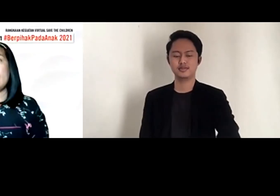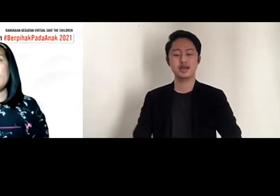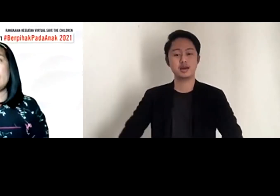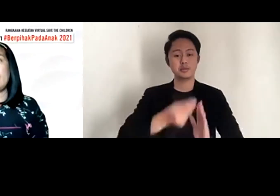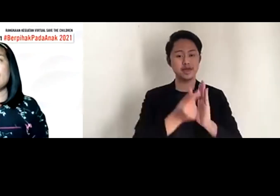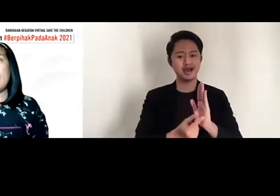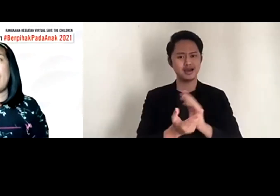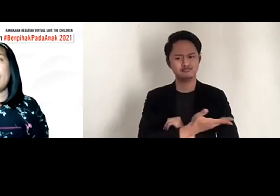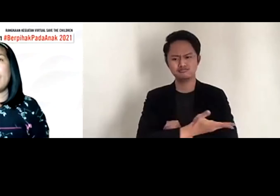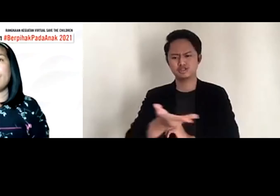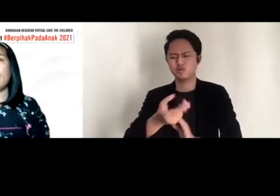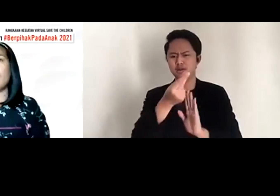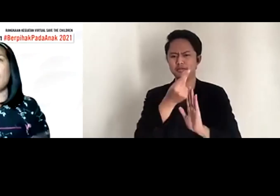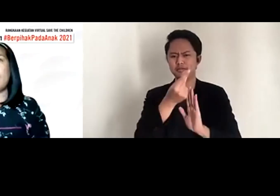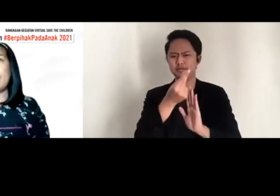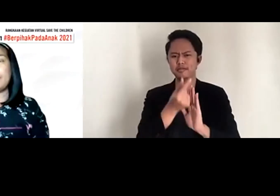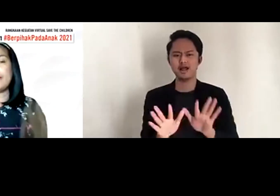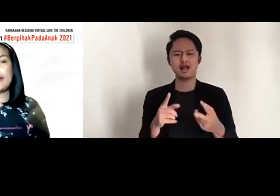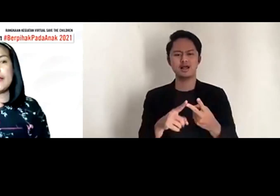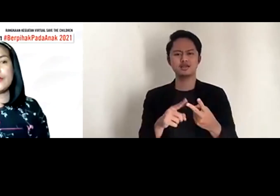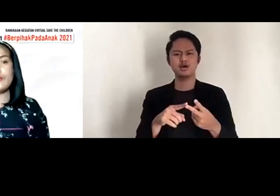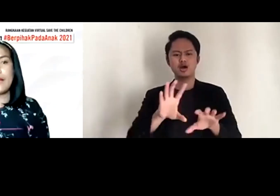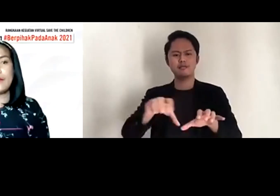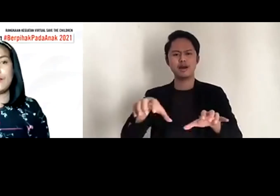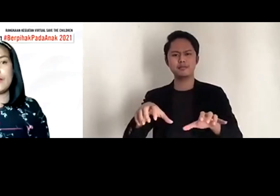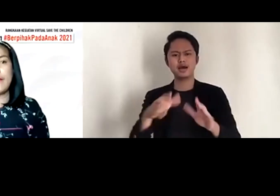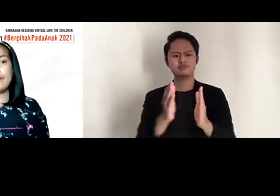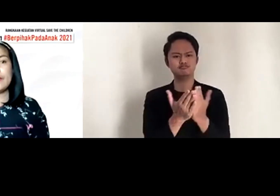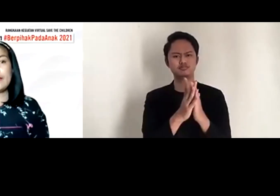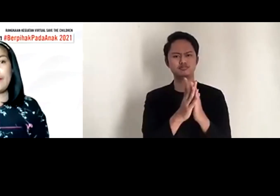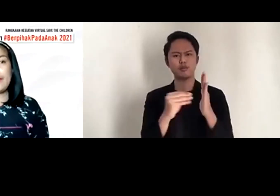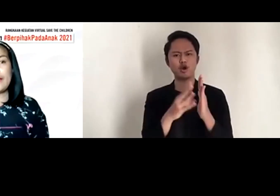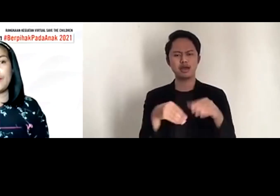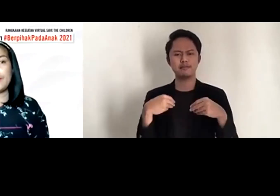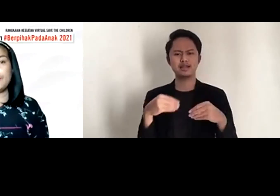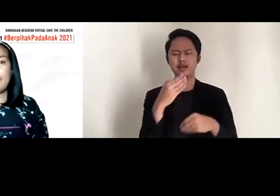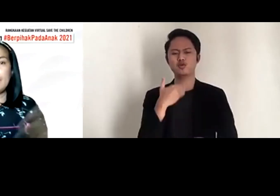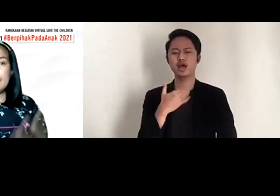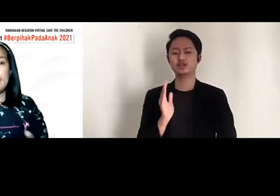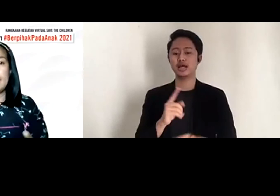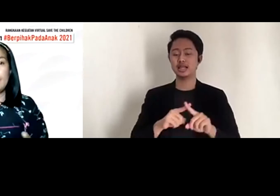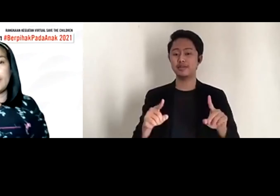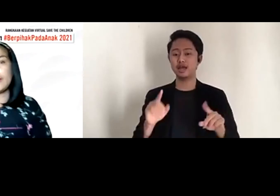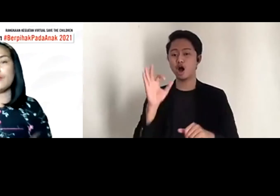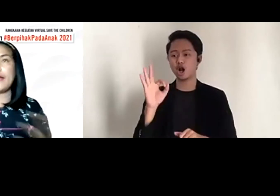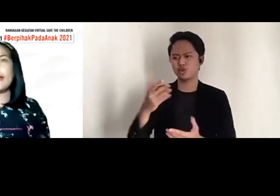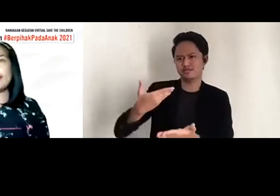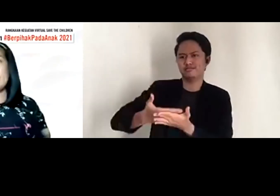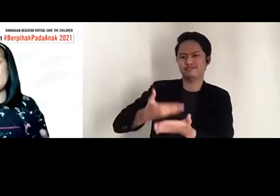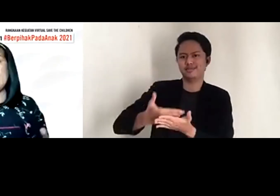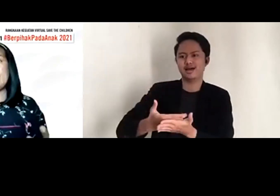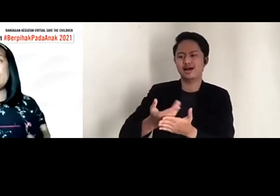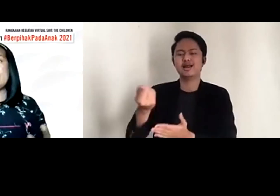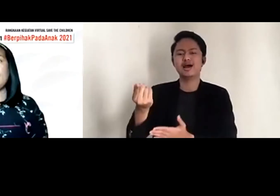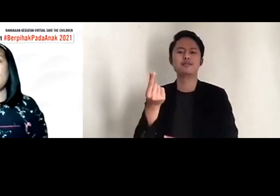semua ini dan juga bahan-bahan fotokopian materinya sudah kami punya, tetapi karena orang tua minta dan itu mereka swadaya